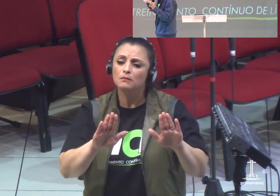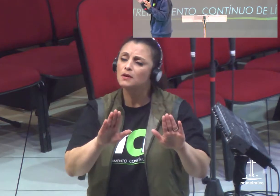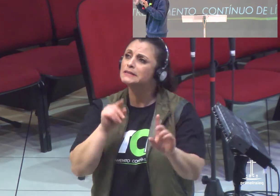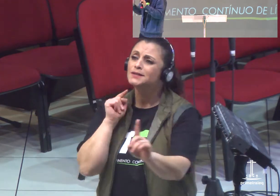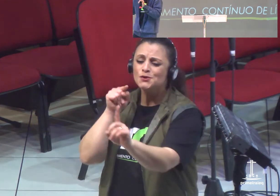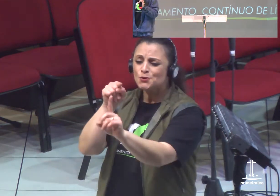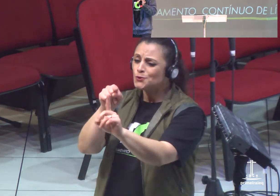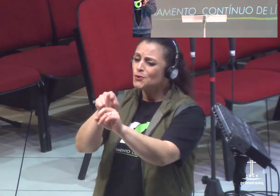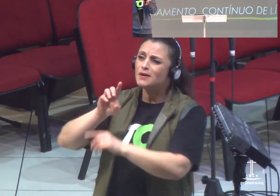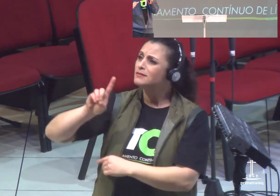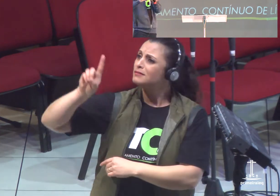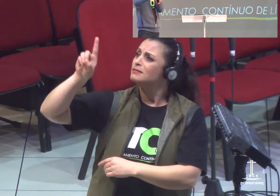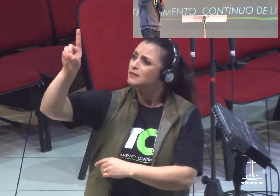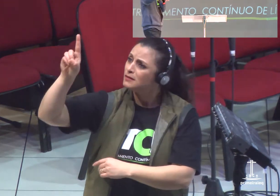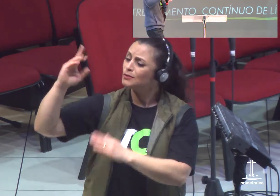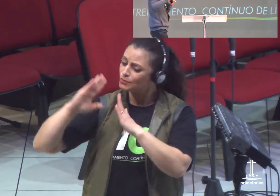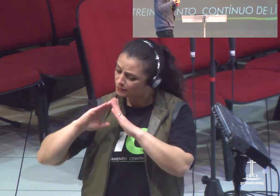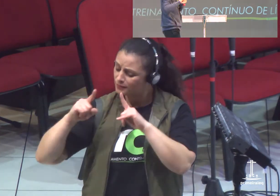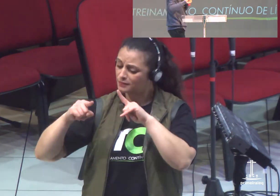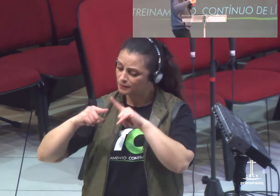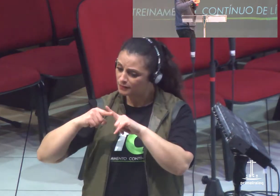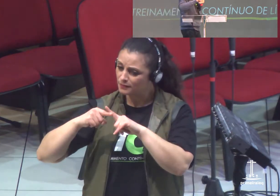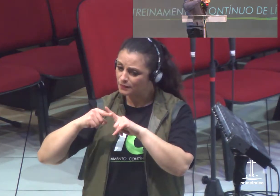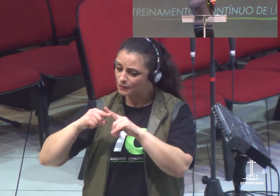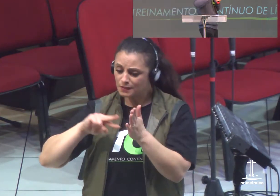ideal? É que a igreja seja uma família.